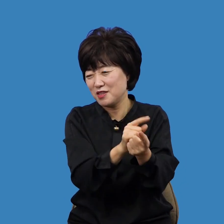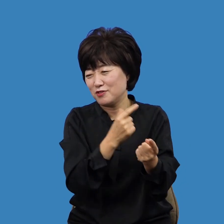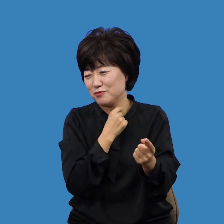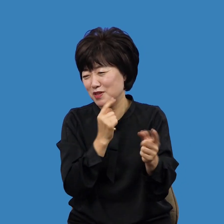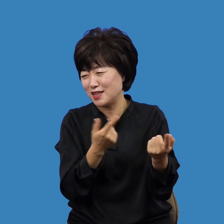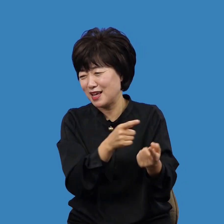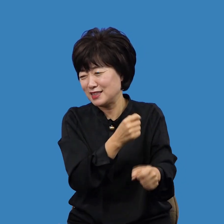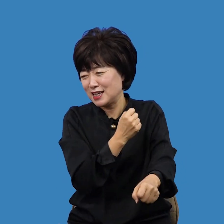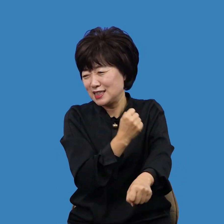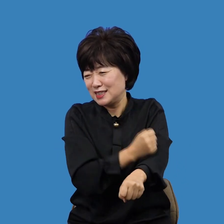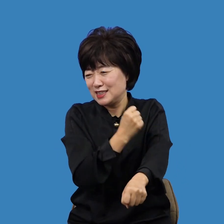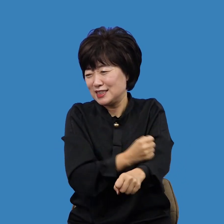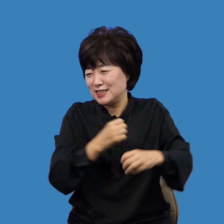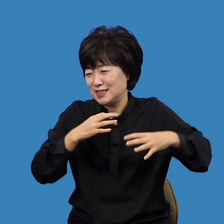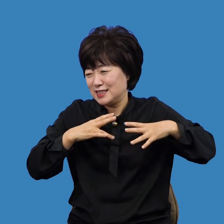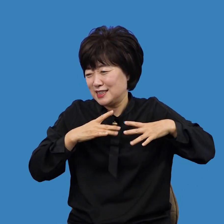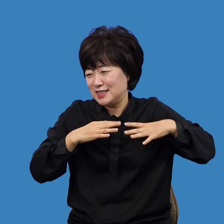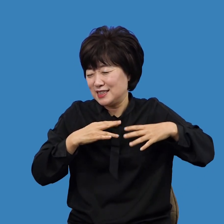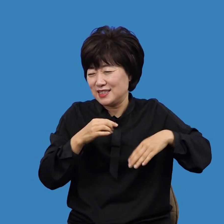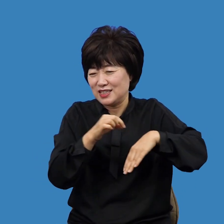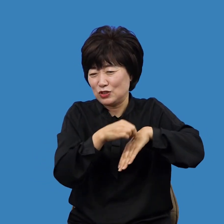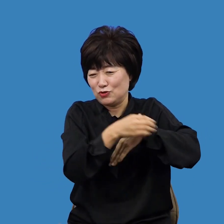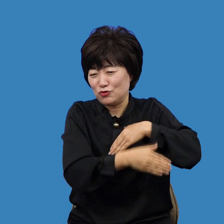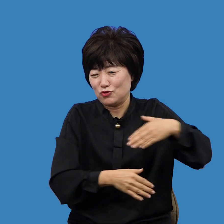피곤해지기 시작합니다. 왜? 고깃덩어리거든.